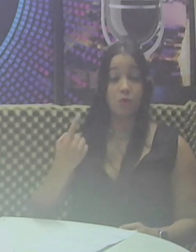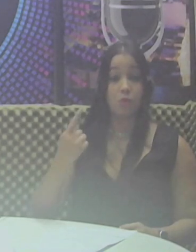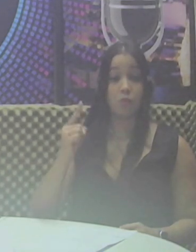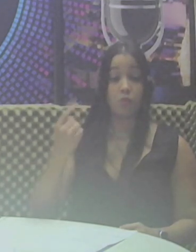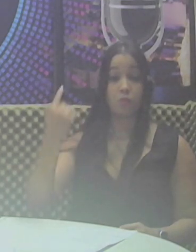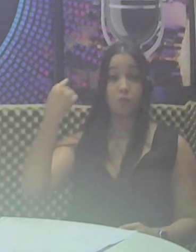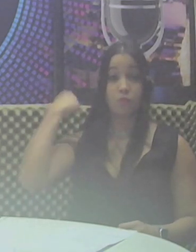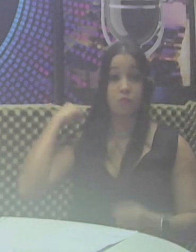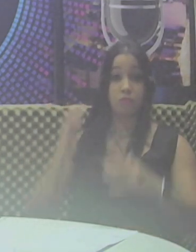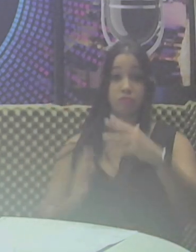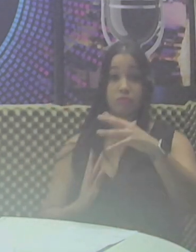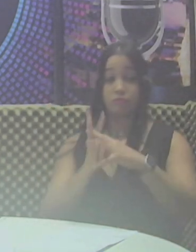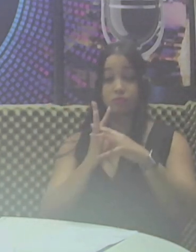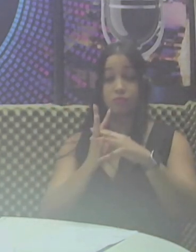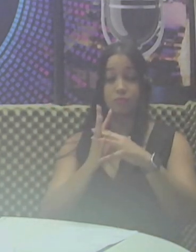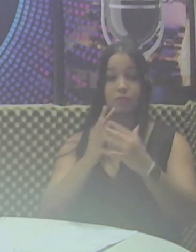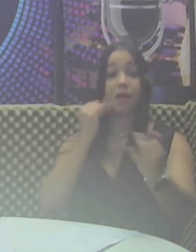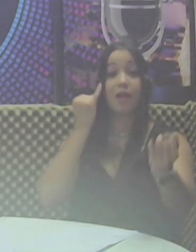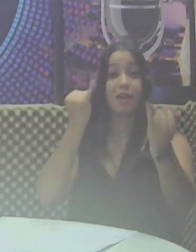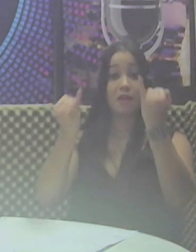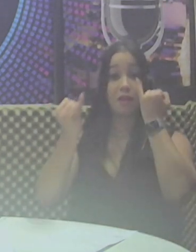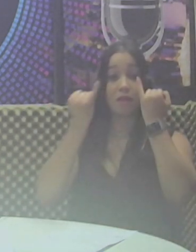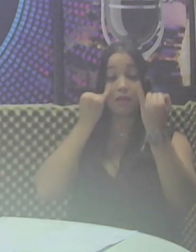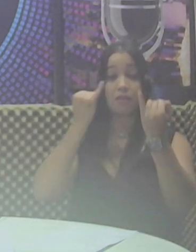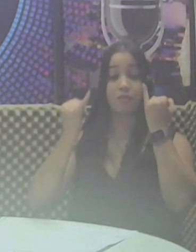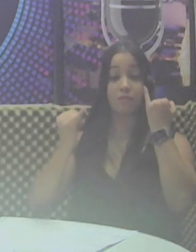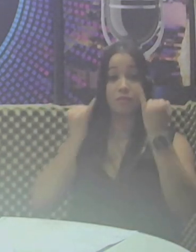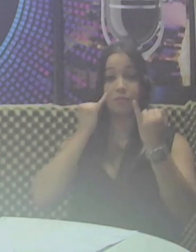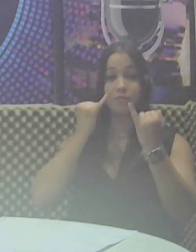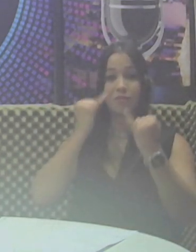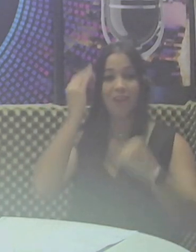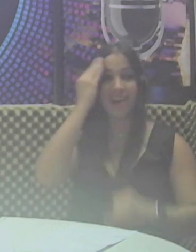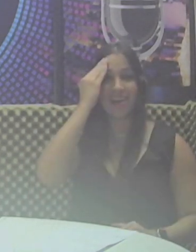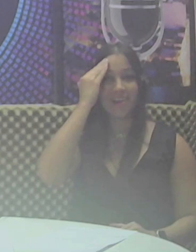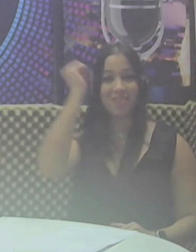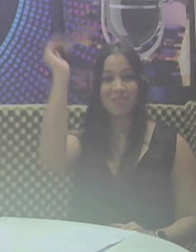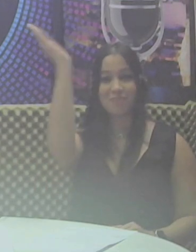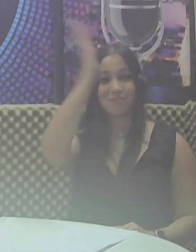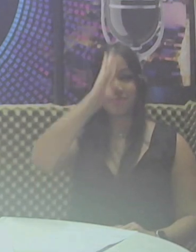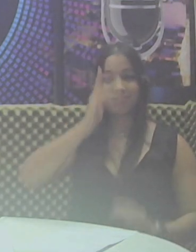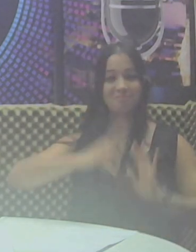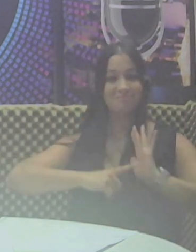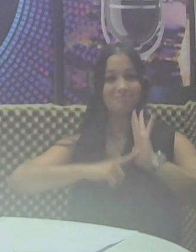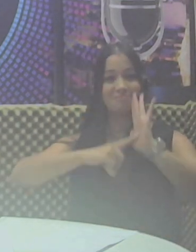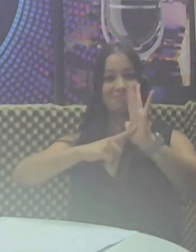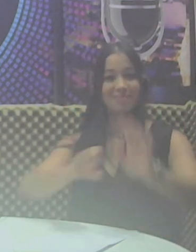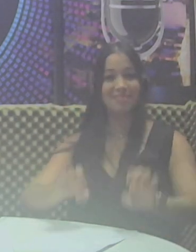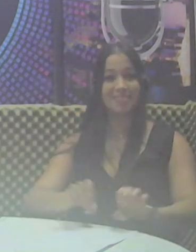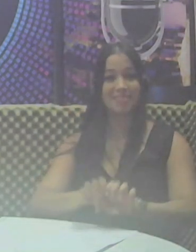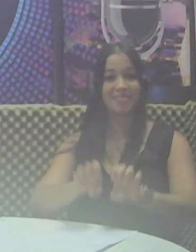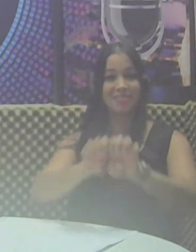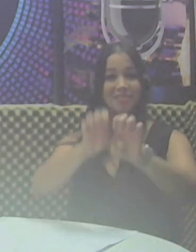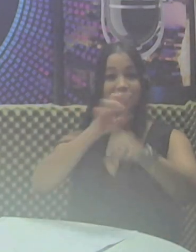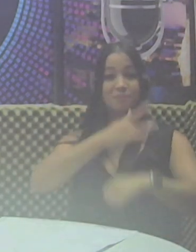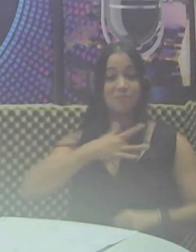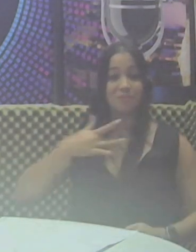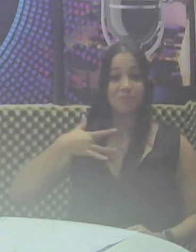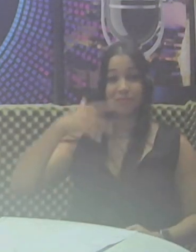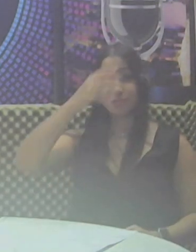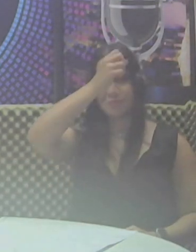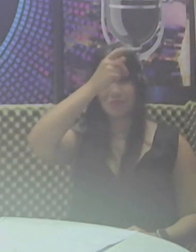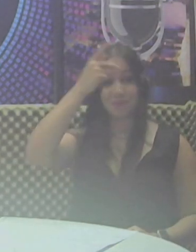Dados como esses transformaram em destaque nacional a estrutura de saúde promovida pela Prefeitura, que passou